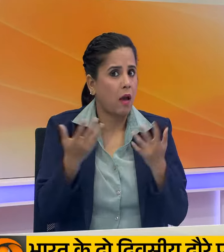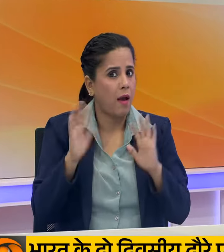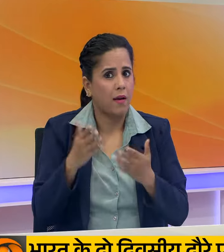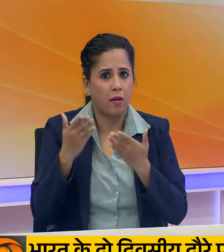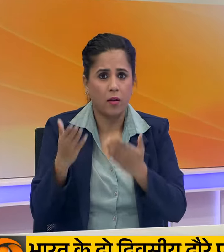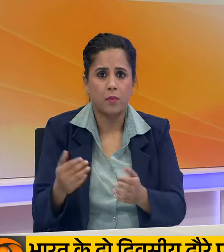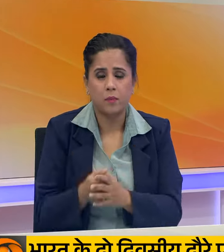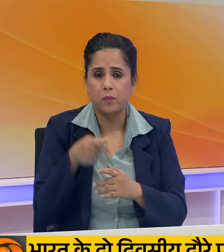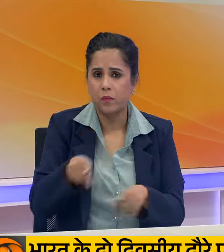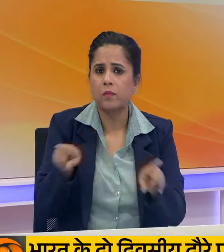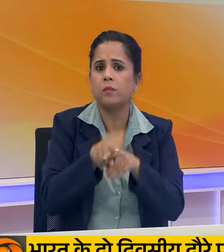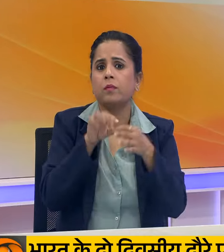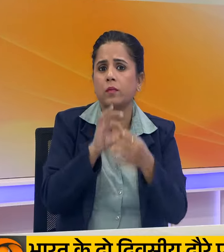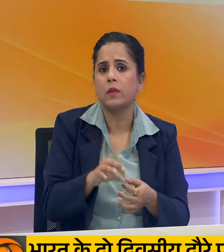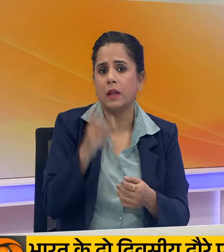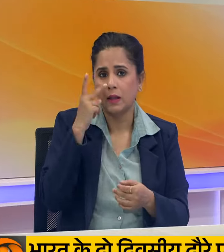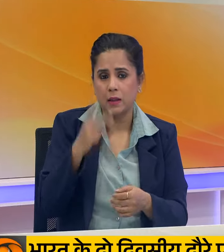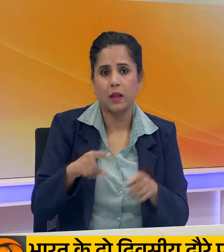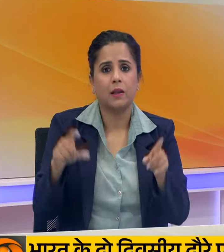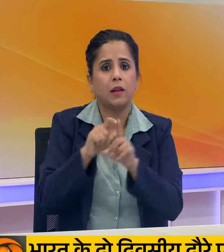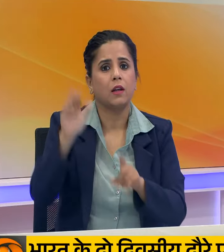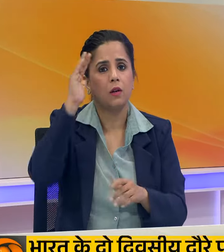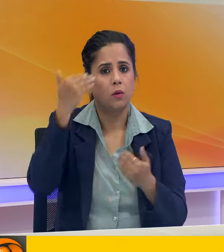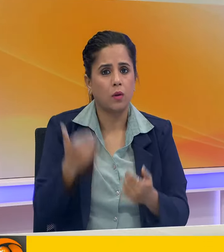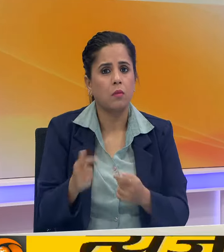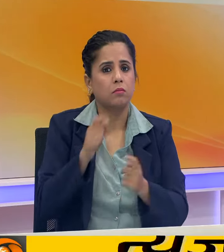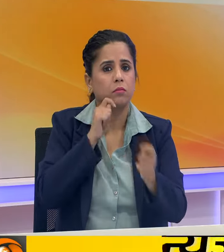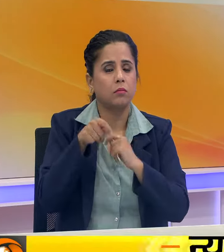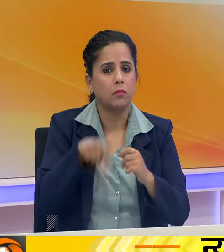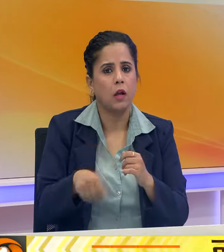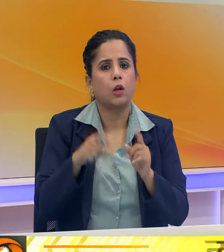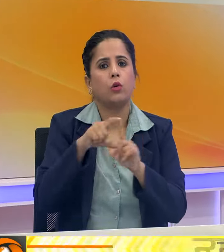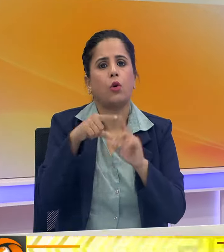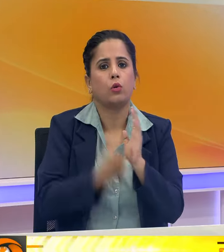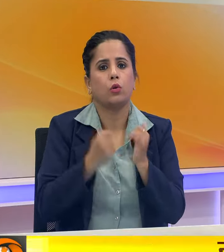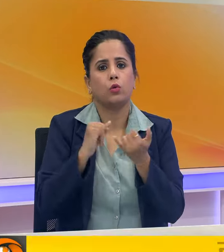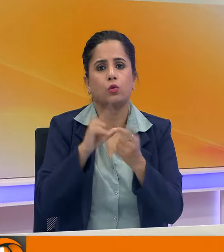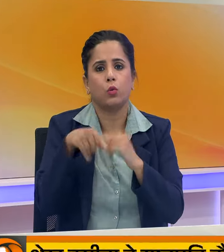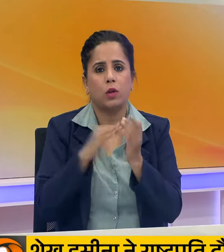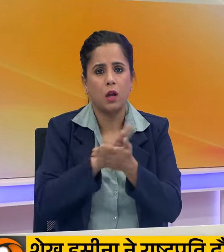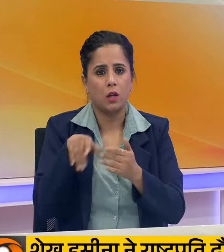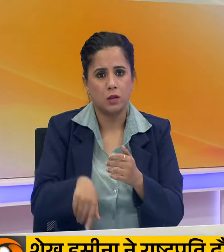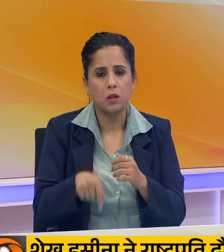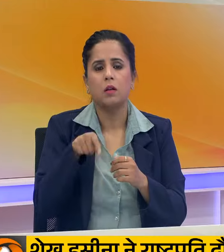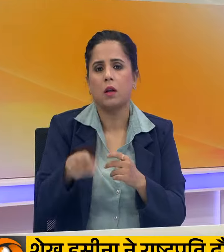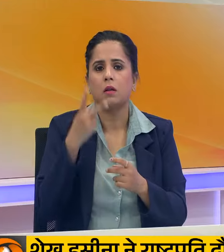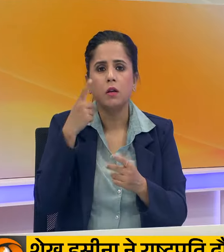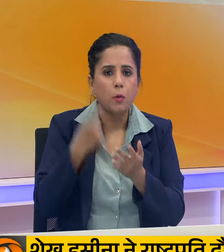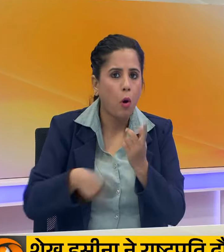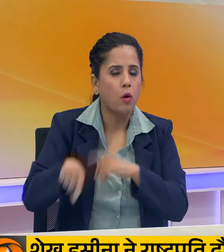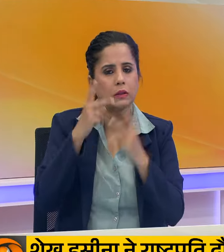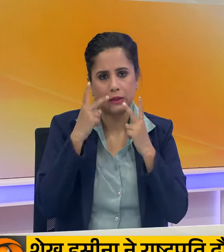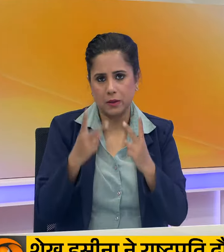रहा है इसी को लेकर देखिए डीडी न्यूज़ की संवाददाता डॉक्टर सोज शर्मा की यह ग्राउंड